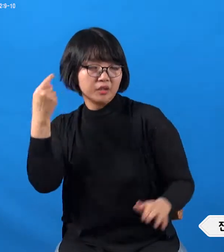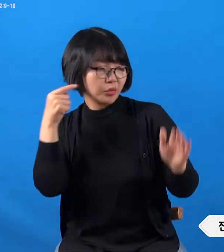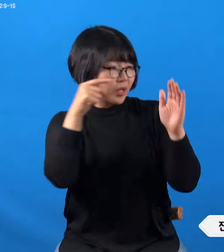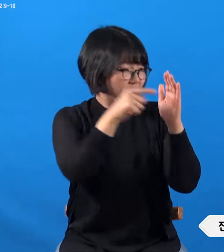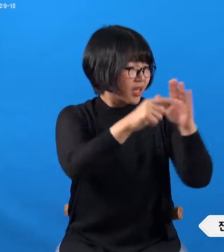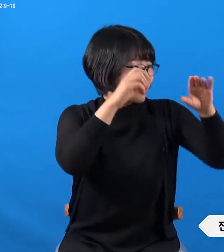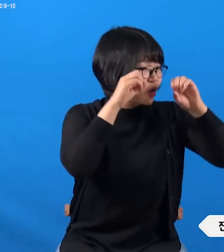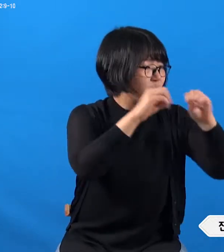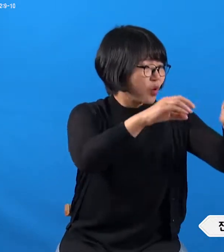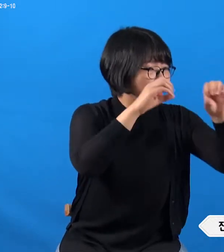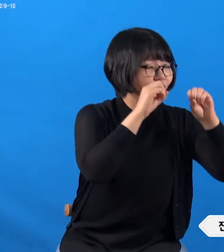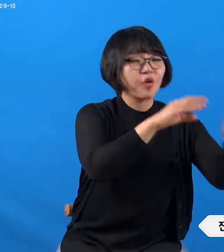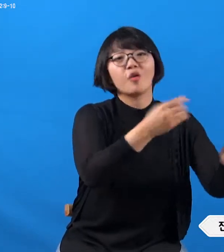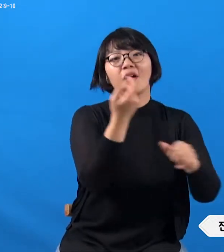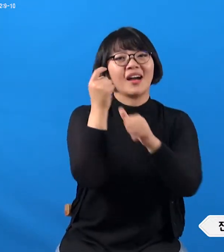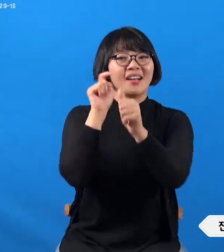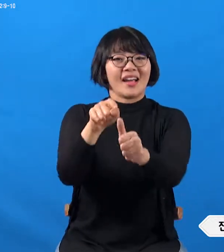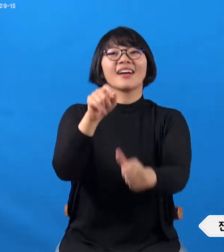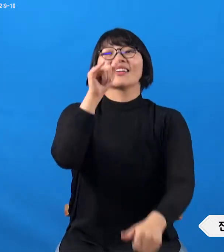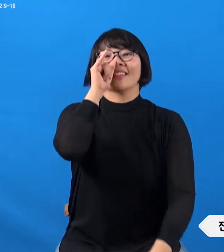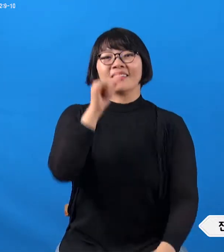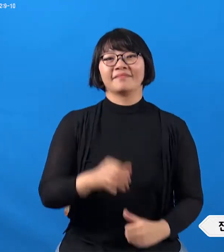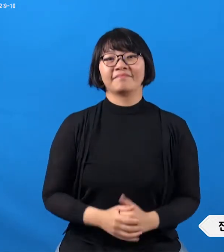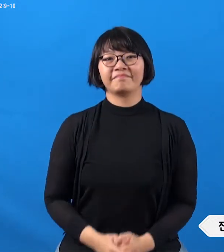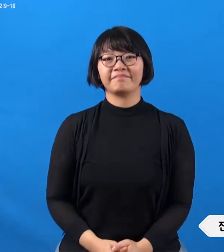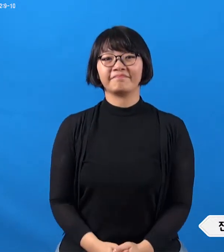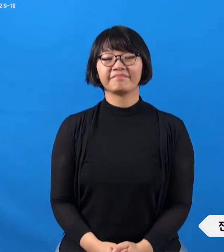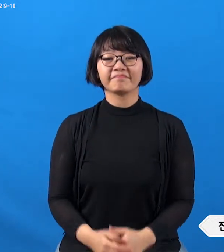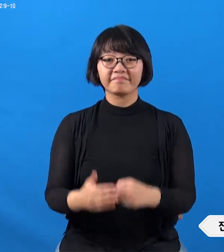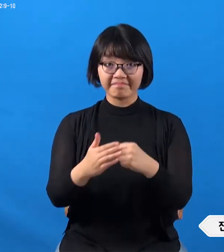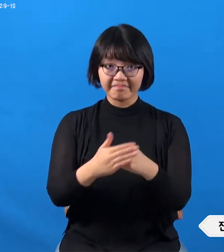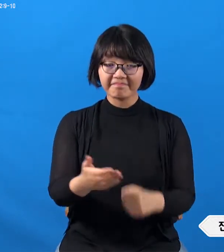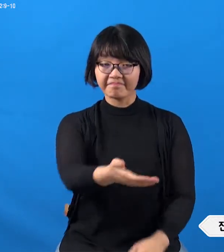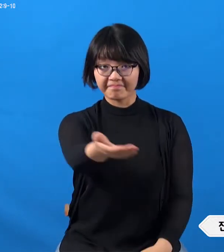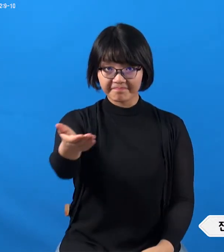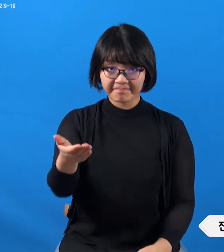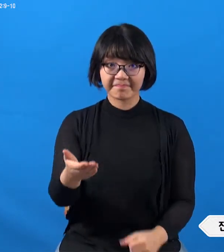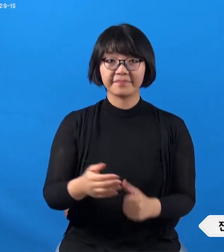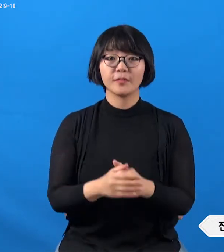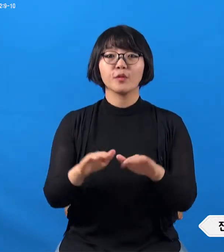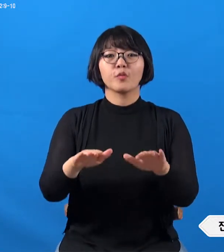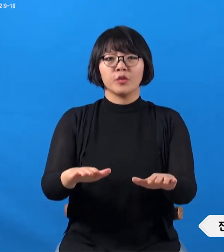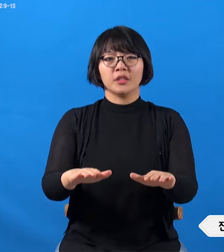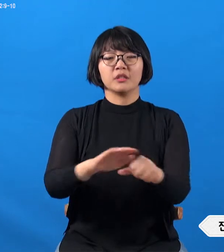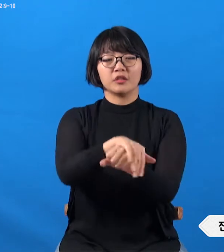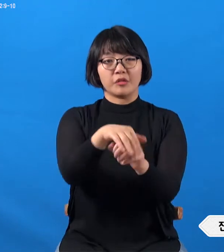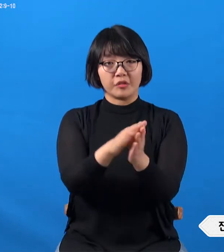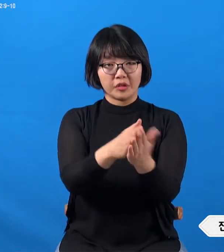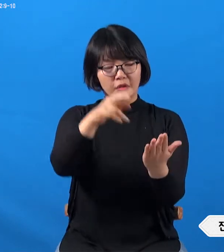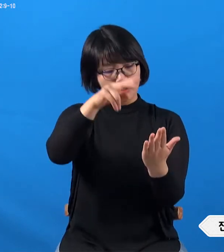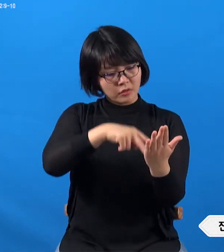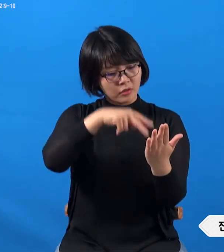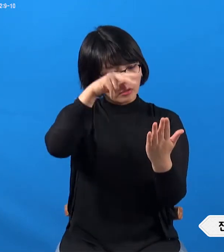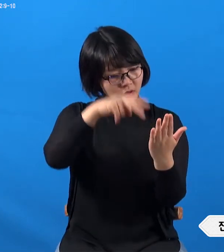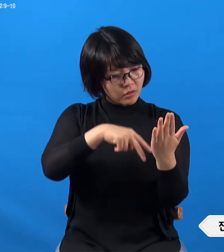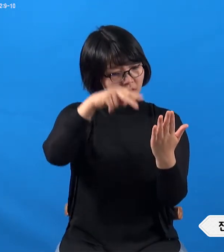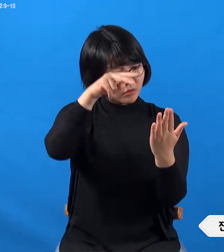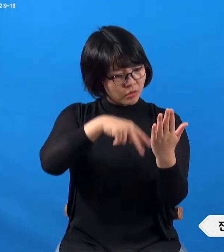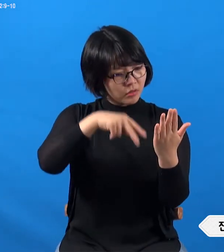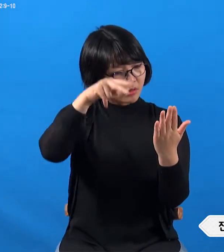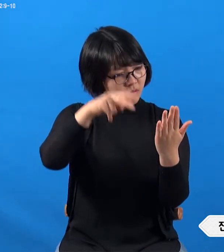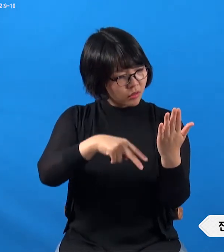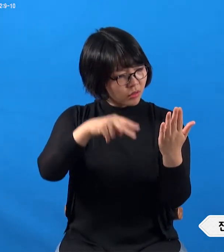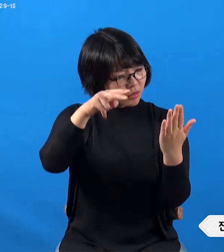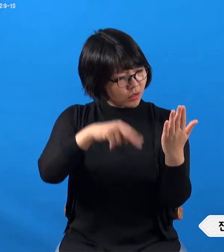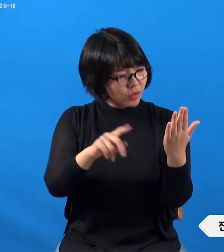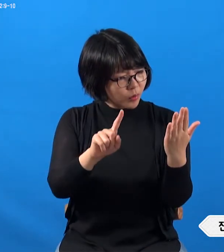라고 말씀하고 계심을 봅니다. 그러므로 사랑하는 여러분, 오늘 성경은 우리의 모든